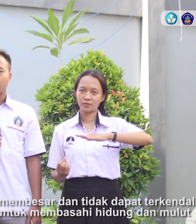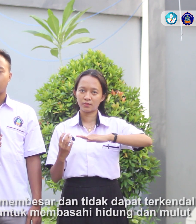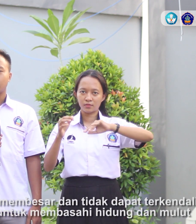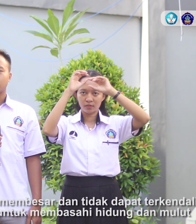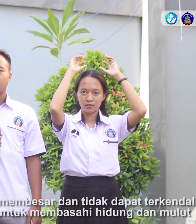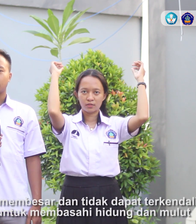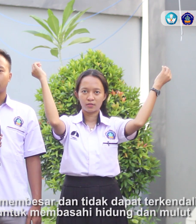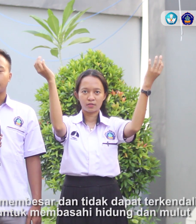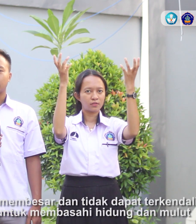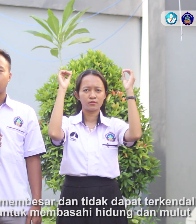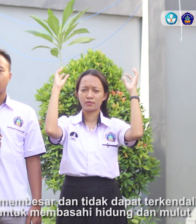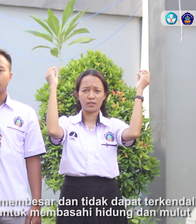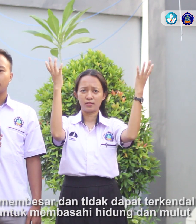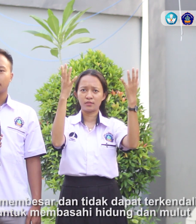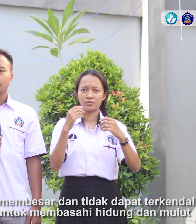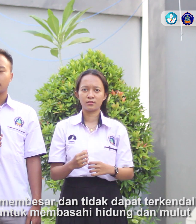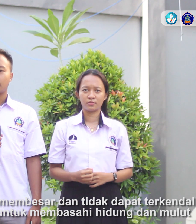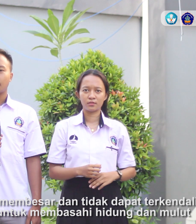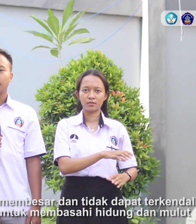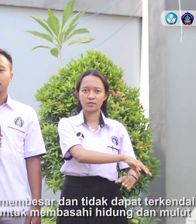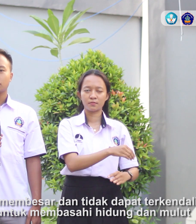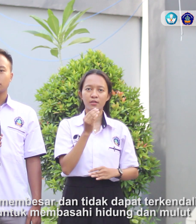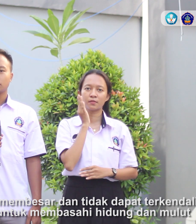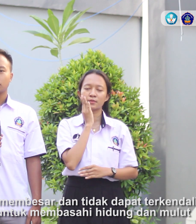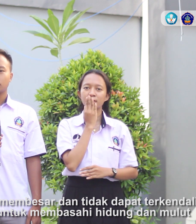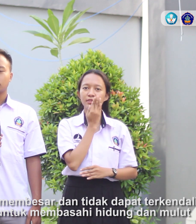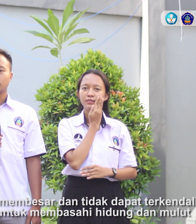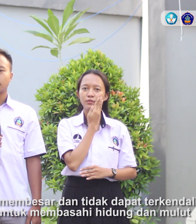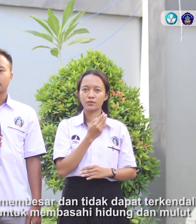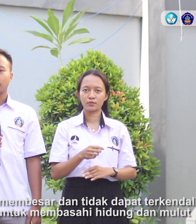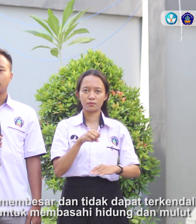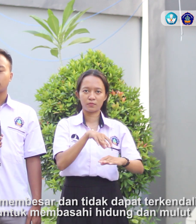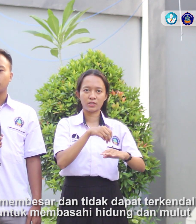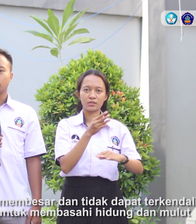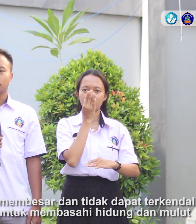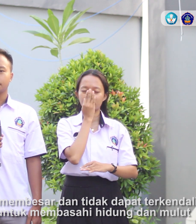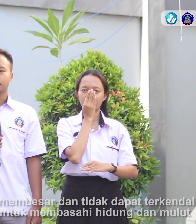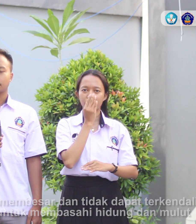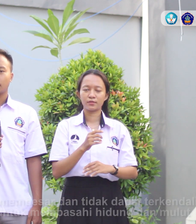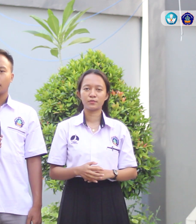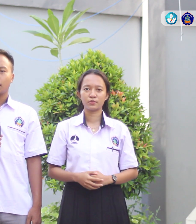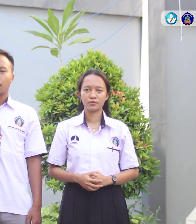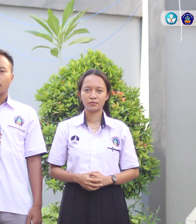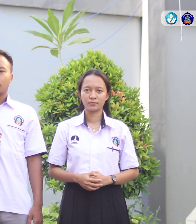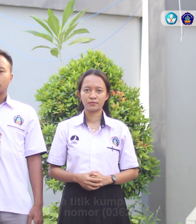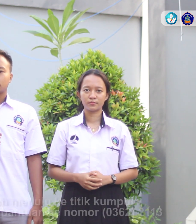semakin besar dan tidak dapat terkendali, segera ambil tisu untuk membasahi hidung dan mulut.